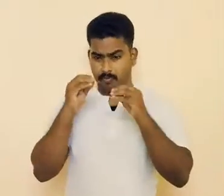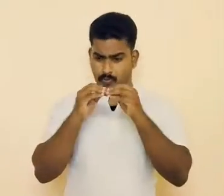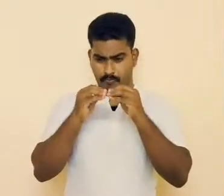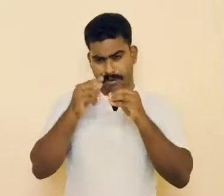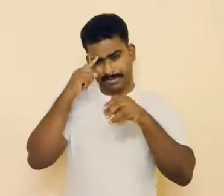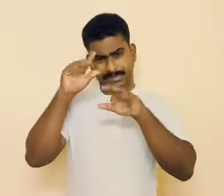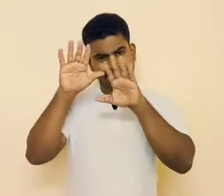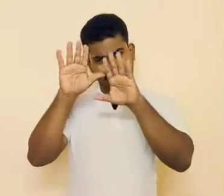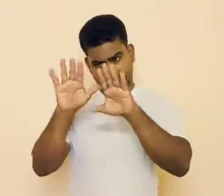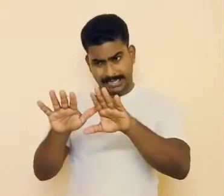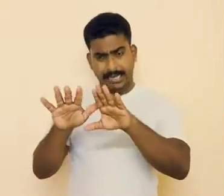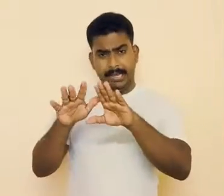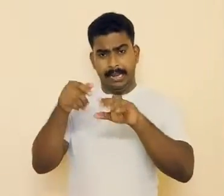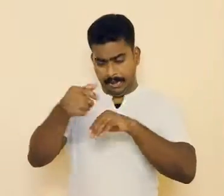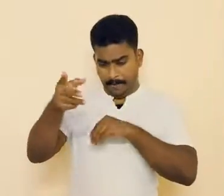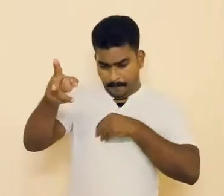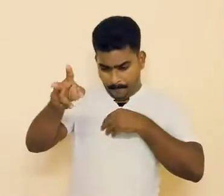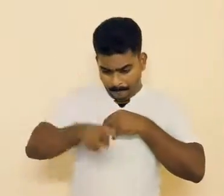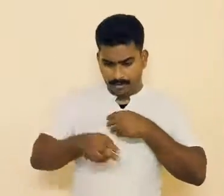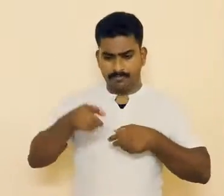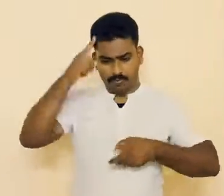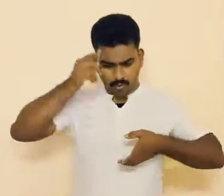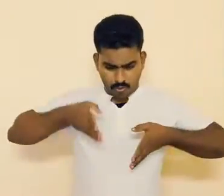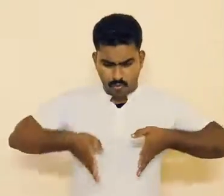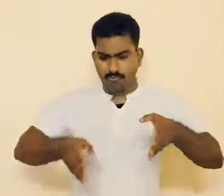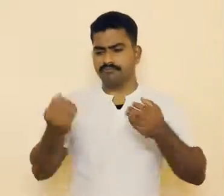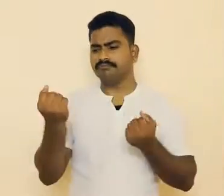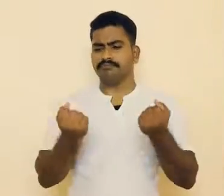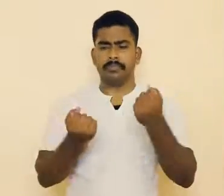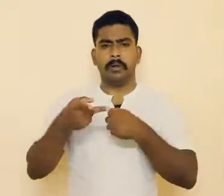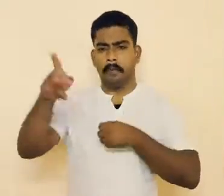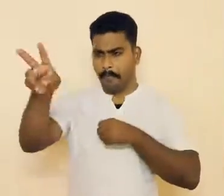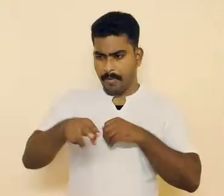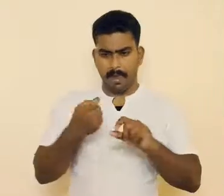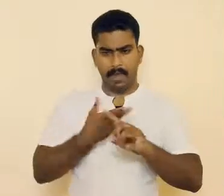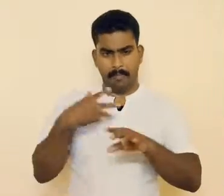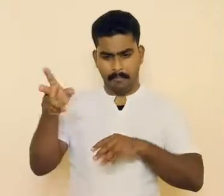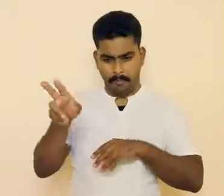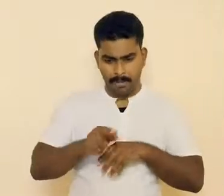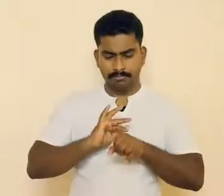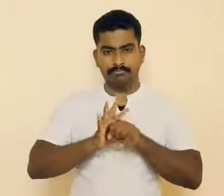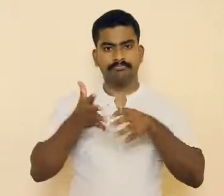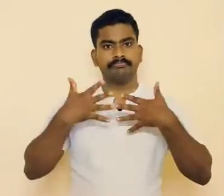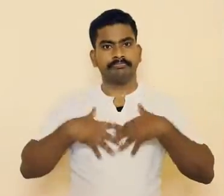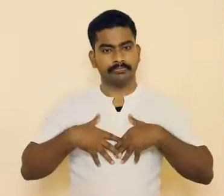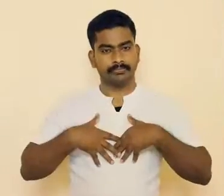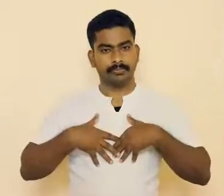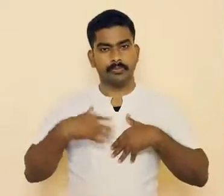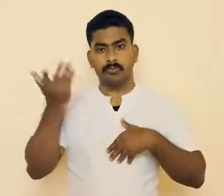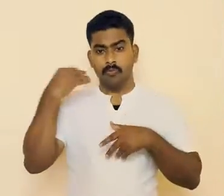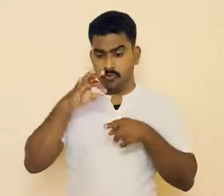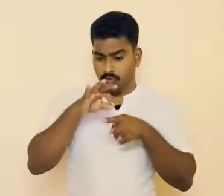മുംബൈയിൽ പോയിട്ട് റോഡ് മാർഗം ആണ് ഇവർ കേരളത്തിലേക്ക് തിരിച്ചെത്തിയിരുന്നത്.